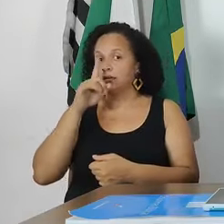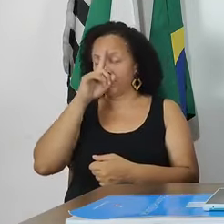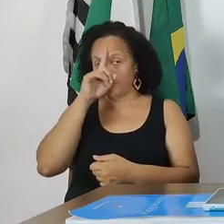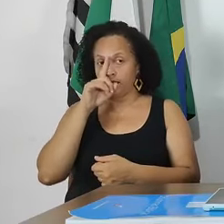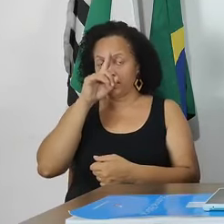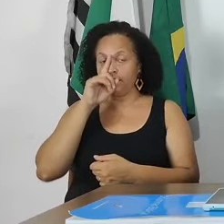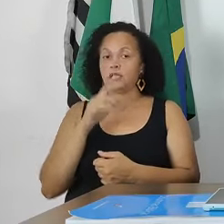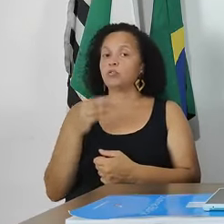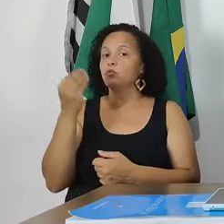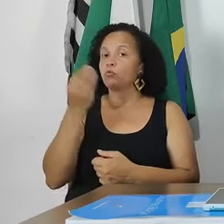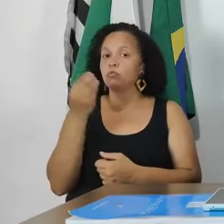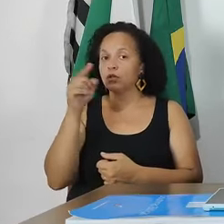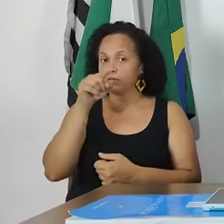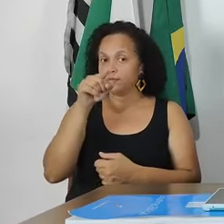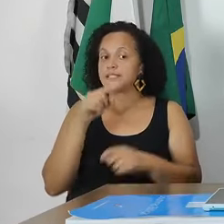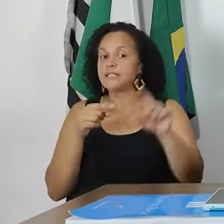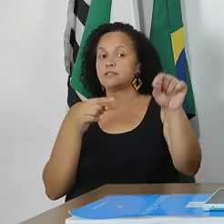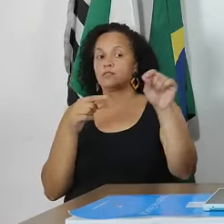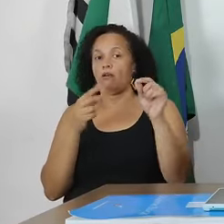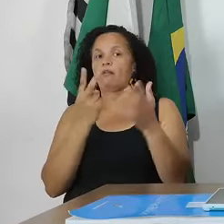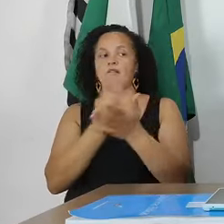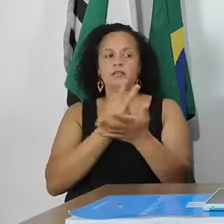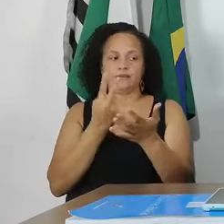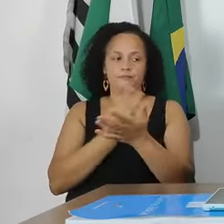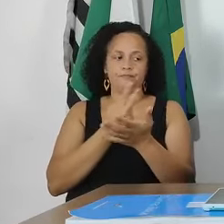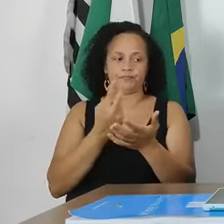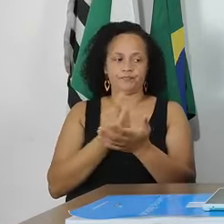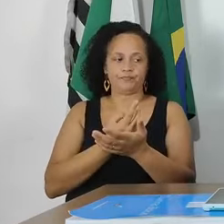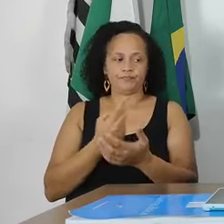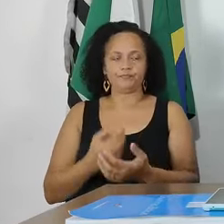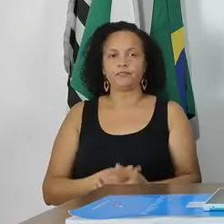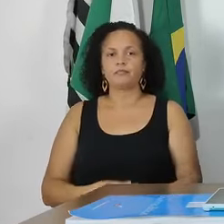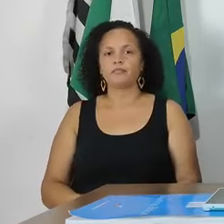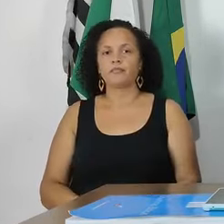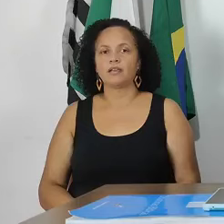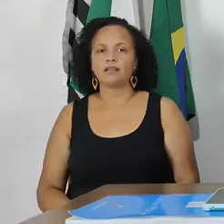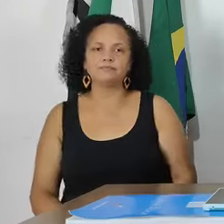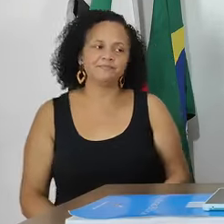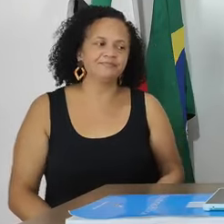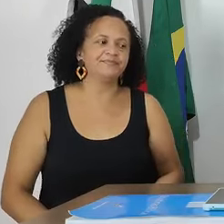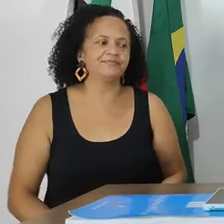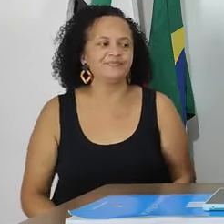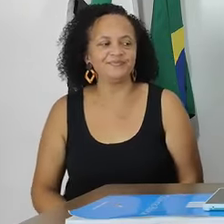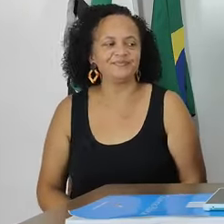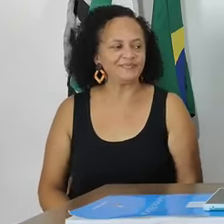conhecimento da palavra, como é perigoso, né? Então, tá acabando, tá, gente?